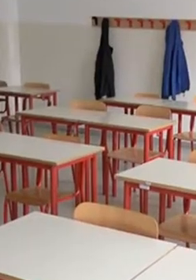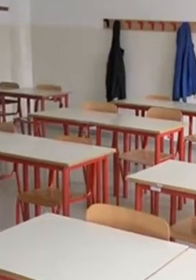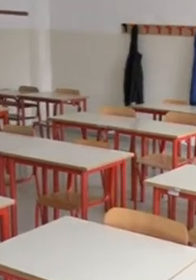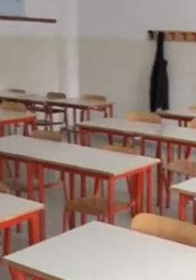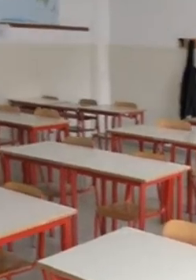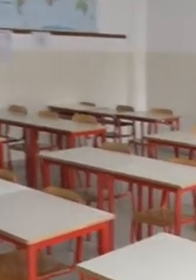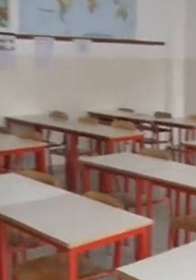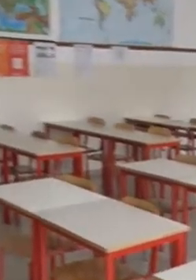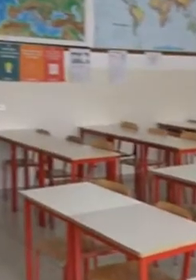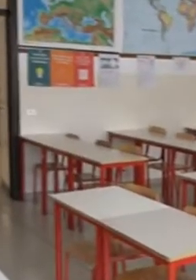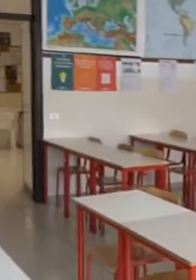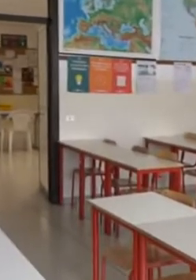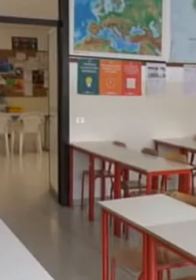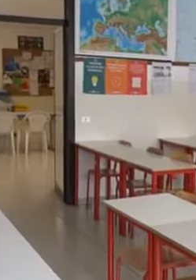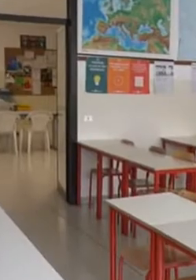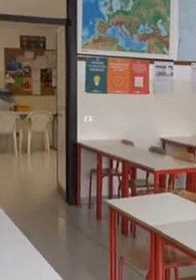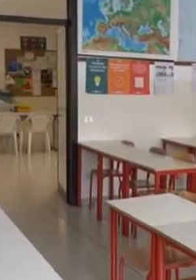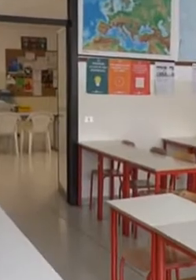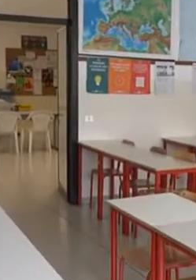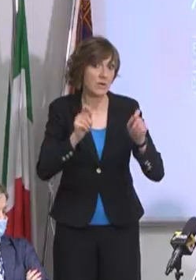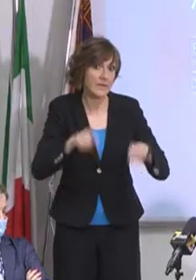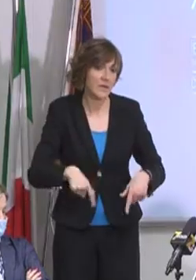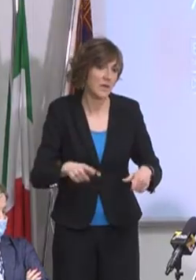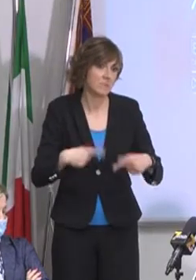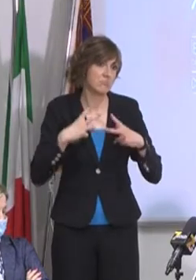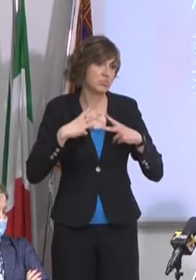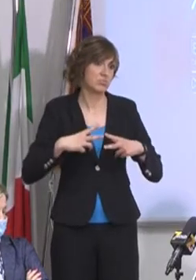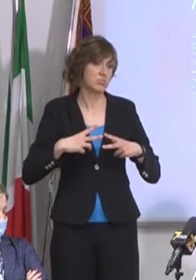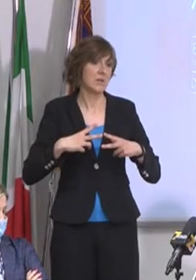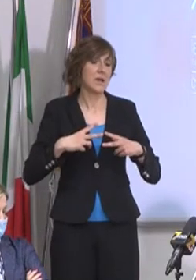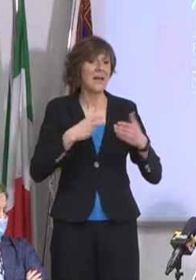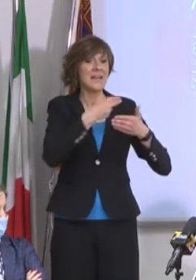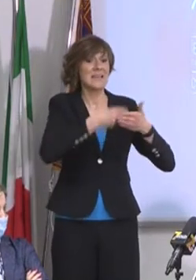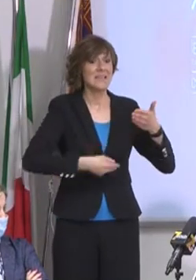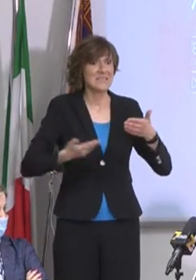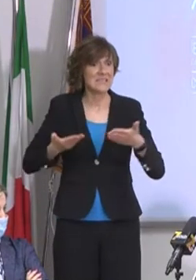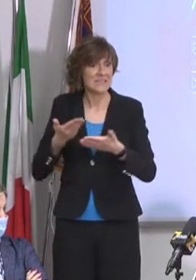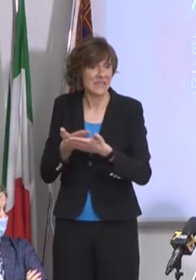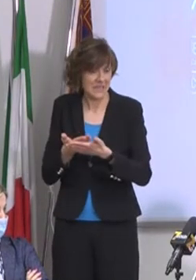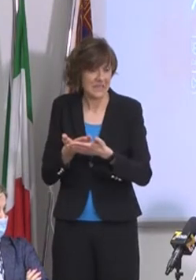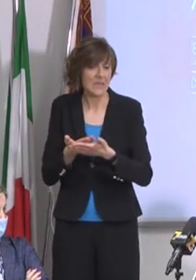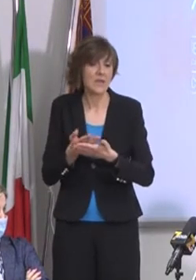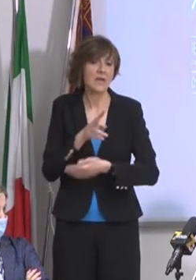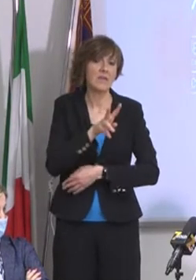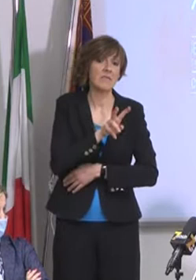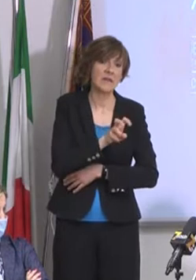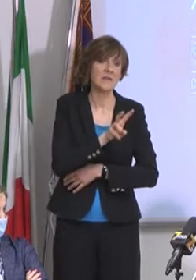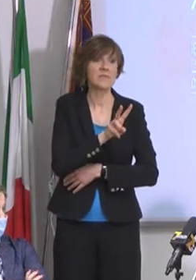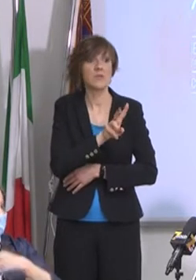incastrare una data utile per l'apertura delle scuole consegna liste deposito lista e 20 21 agosto